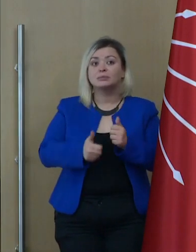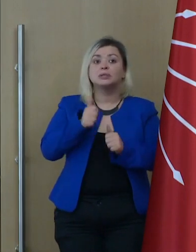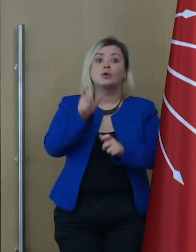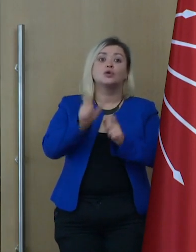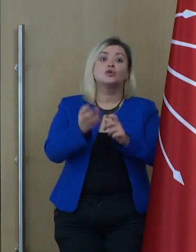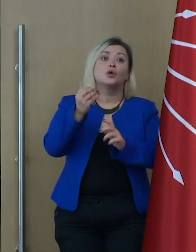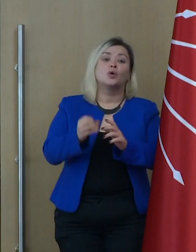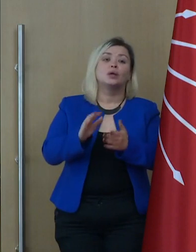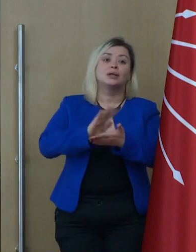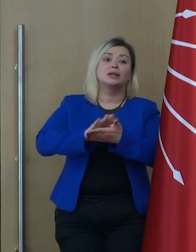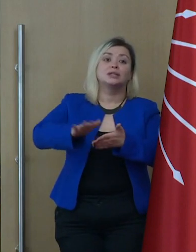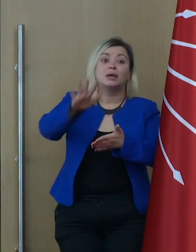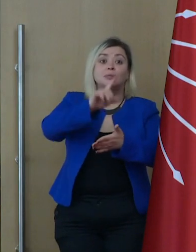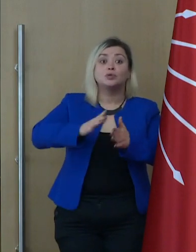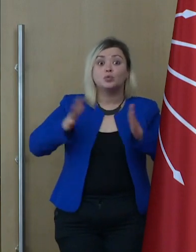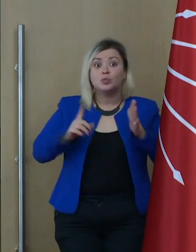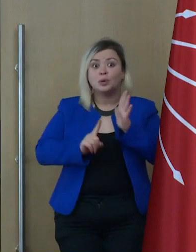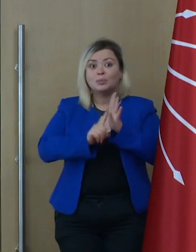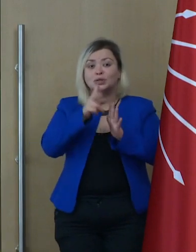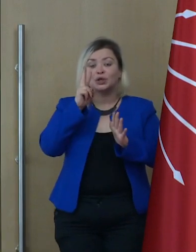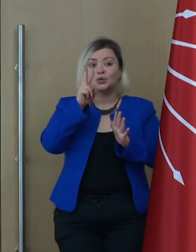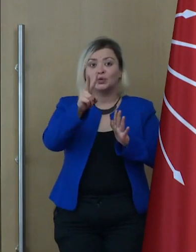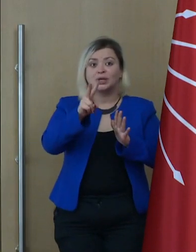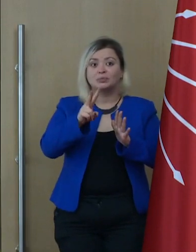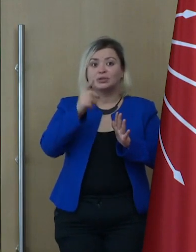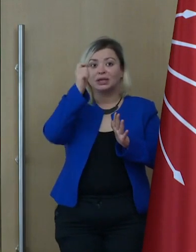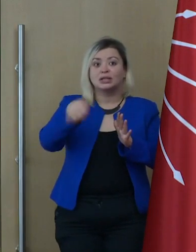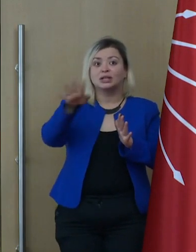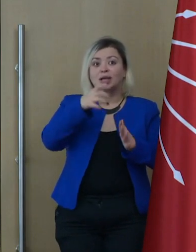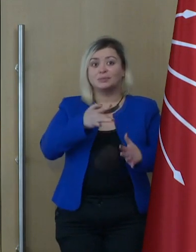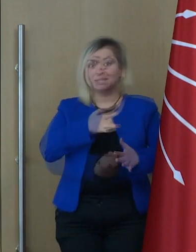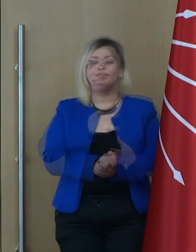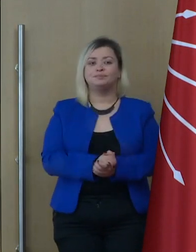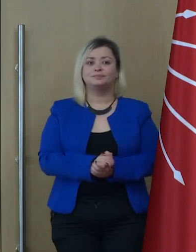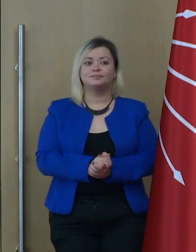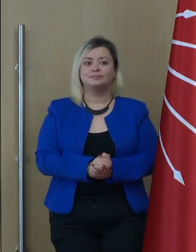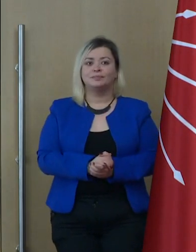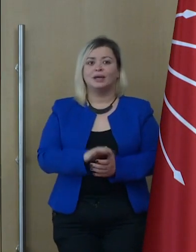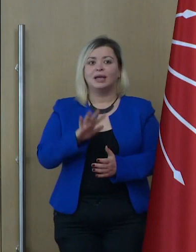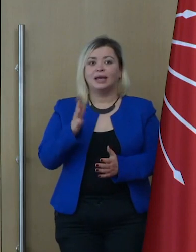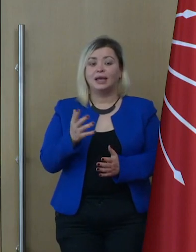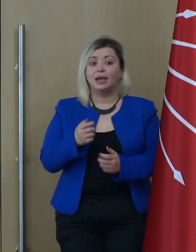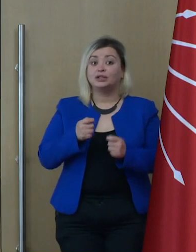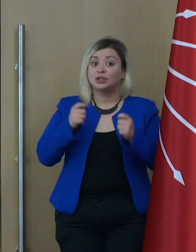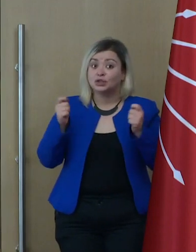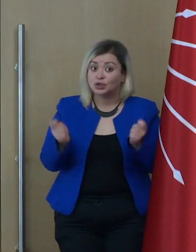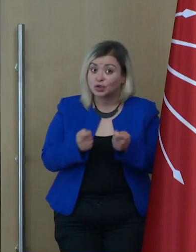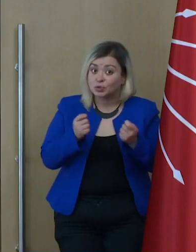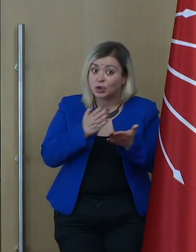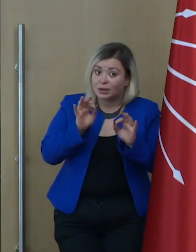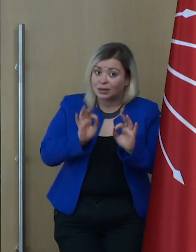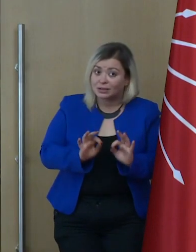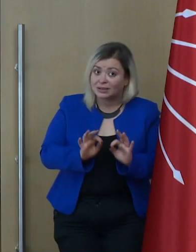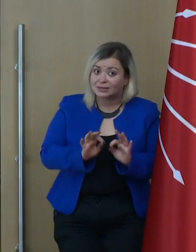olan arkadaşlarımızın hepsi büyük bir başarı göstermişler. Gerçekten hepsini yürekten kutluyorum. Eğer azim ve kararlılıkla yola